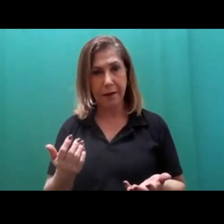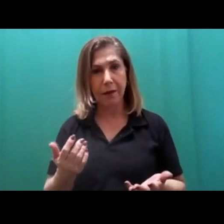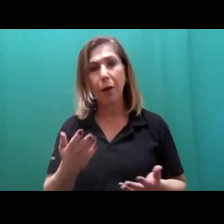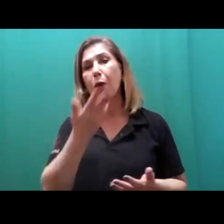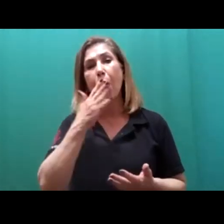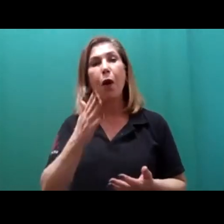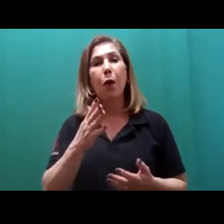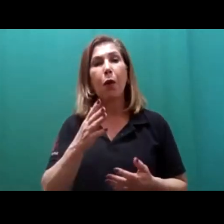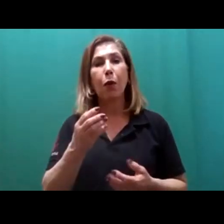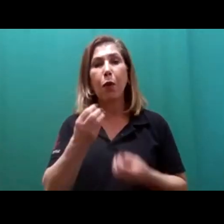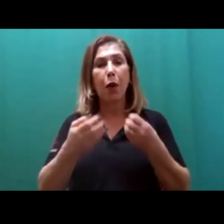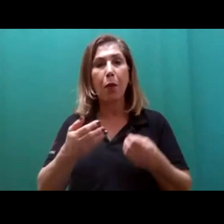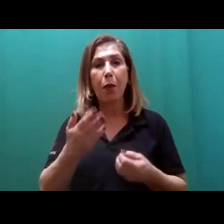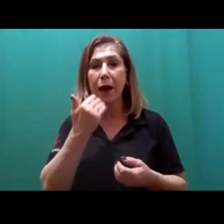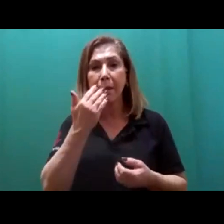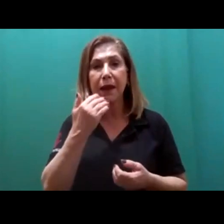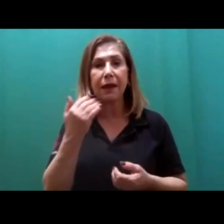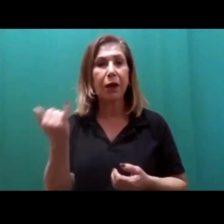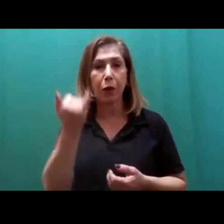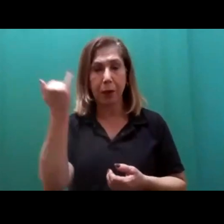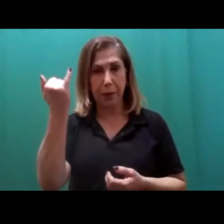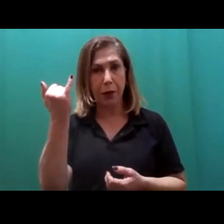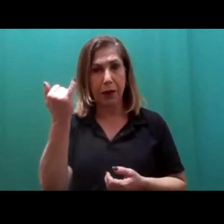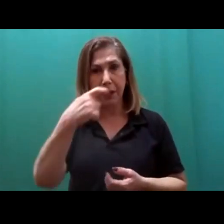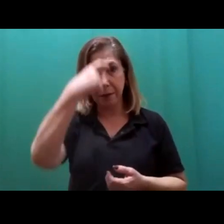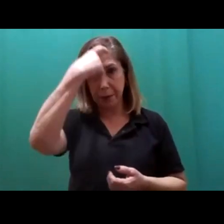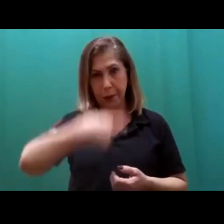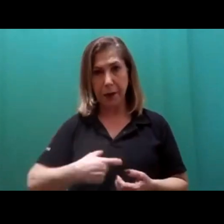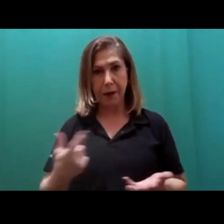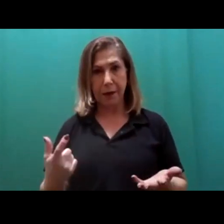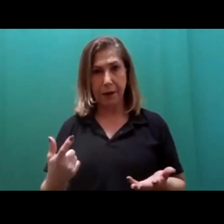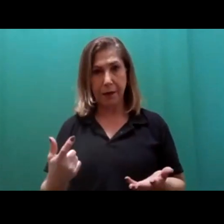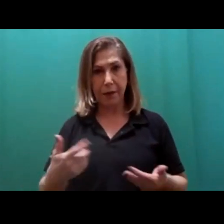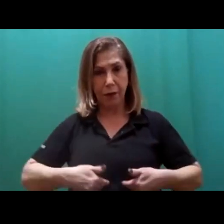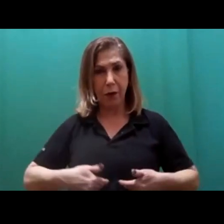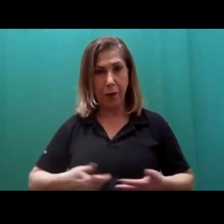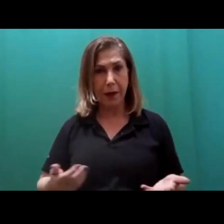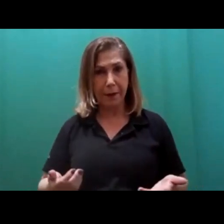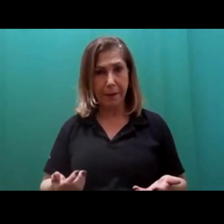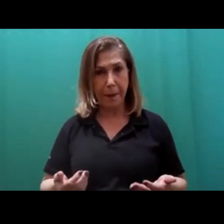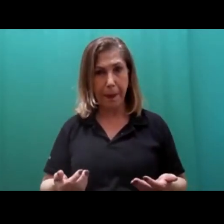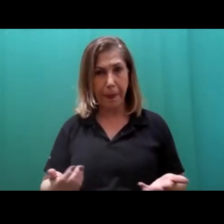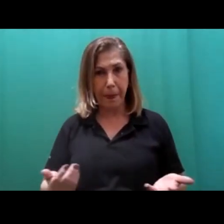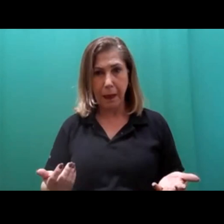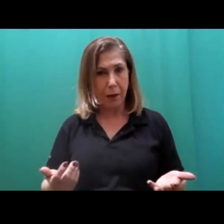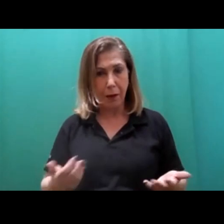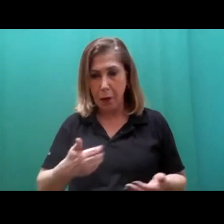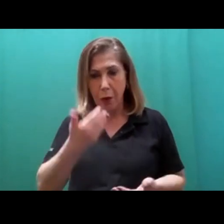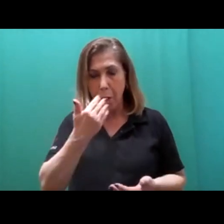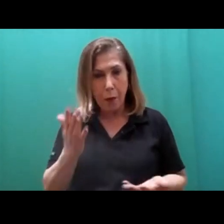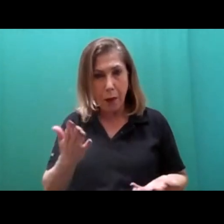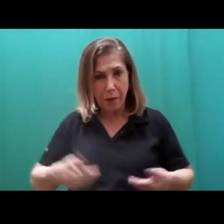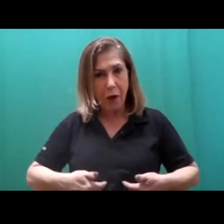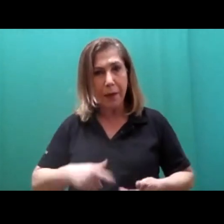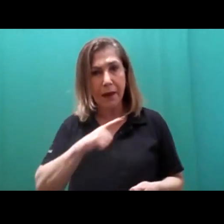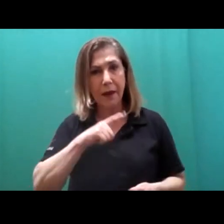A insegurança alimentar, para mim, é um eufemismo para fome. O fato da pessoa não comer o suficiente, ela passa fome. Eu